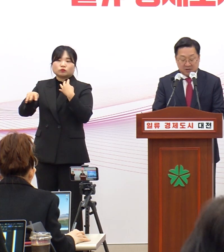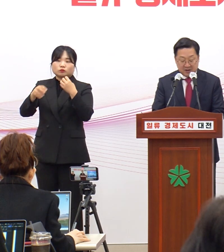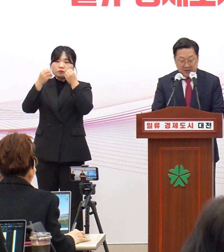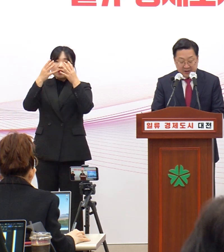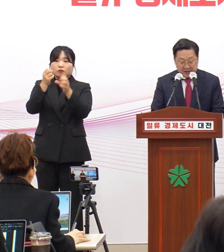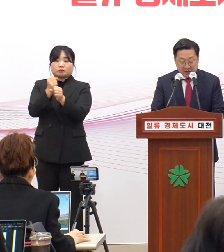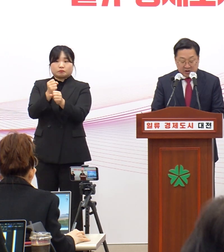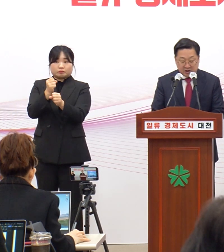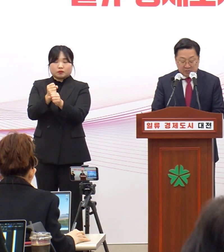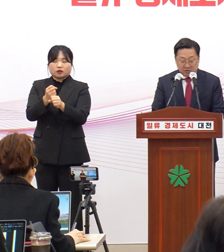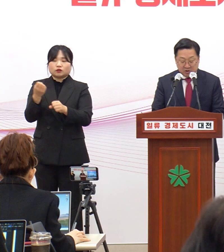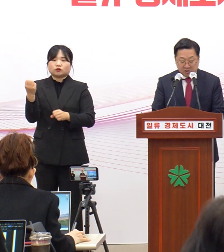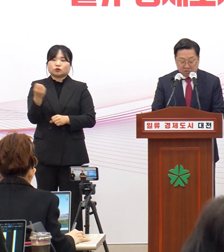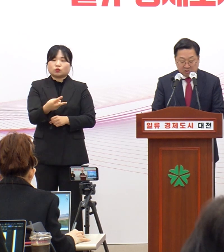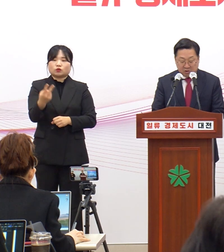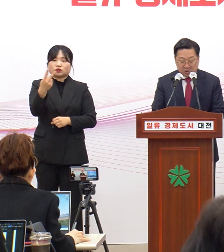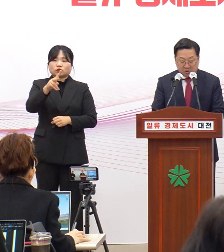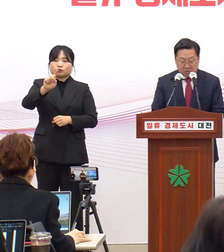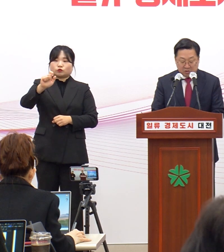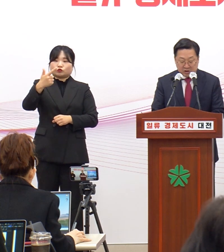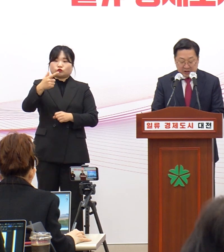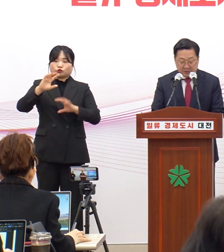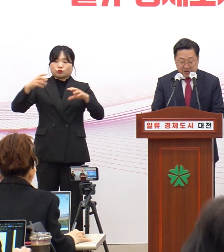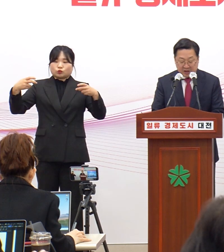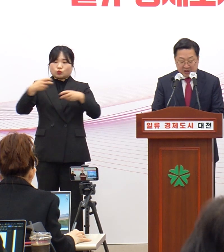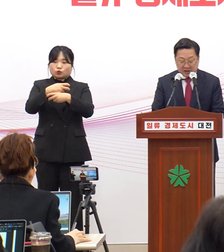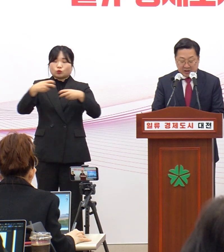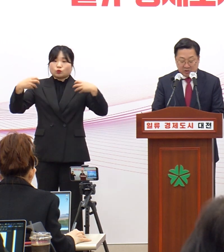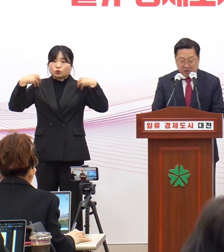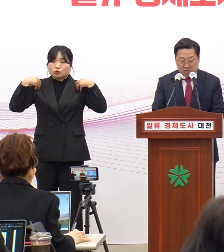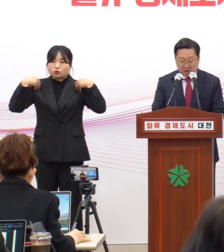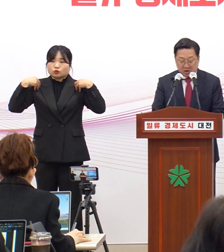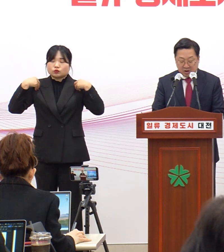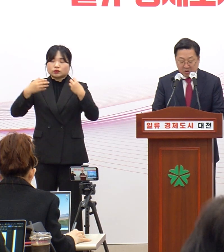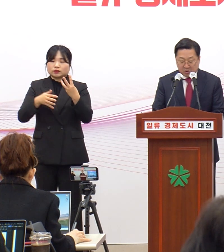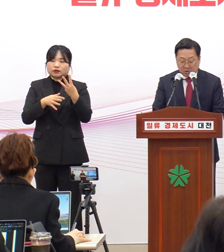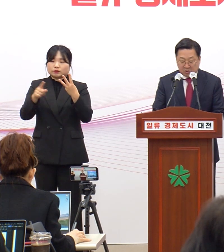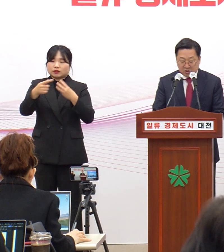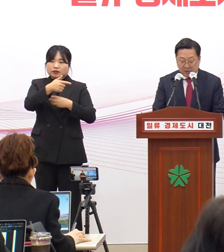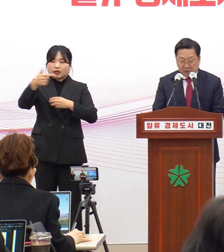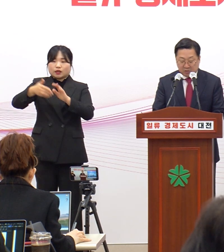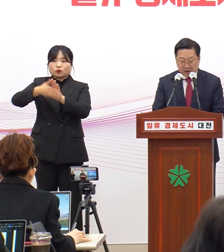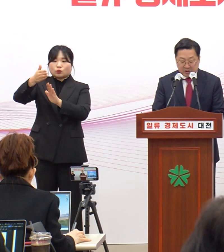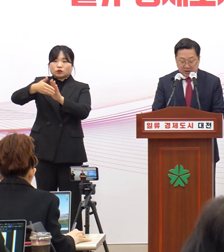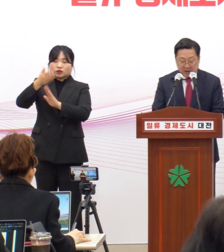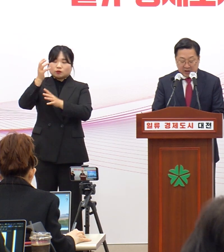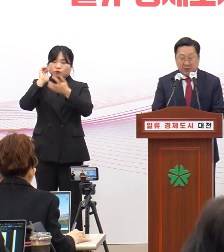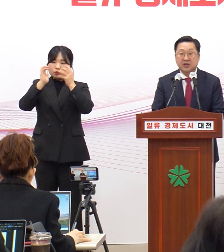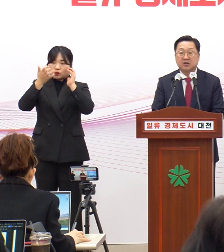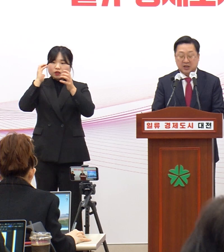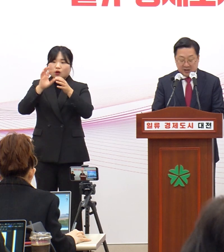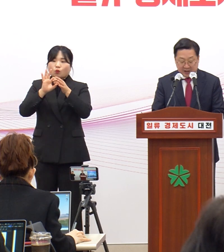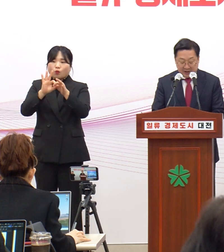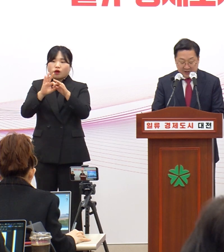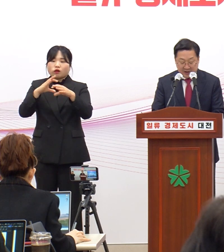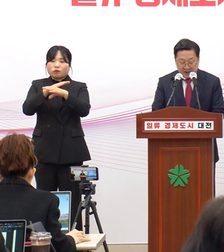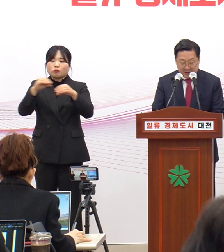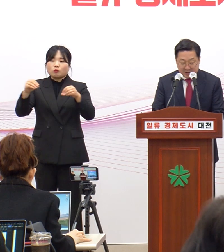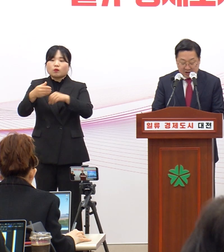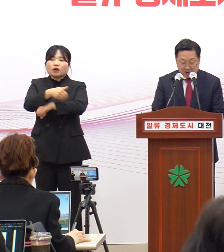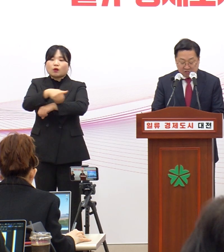공사고 2016년 국토교통부 제3차 대도시권 교통 혼잡도로 개선 계획에 반영된